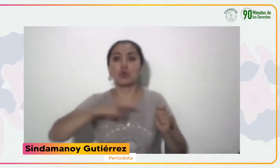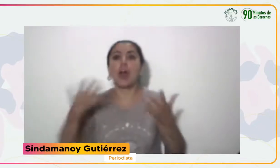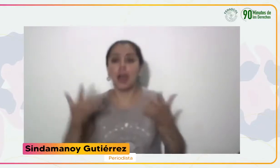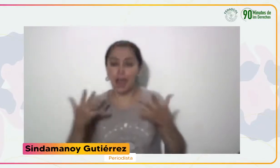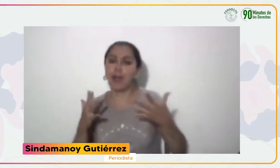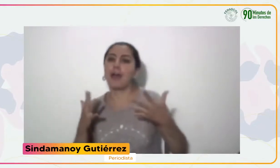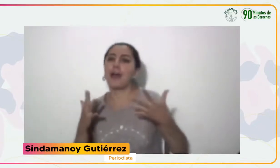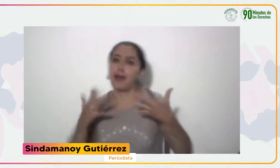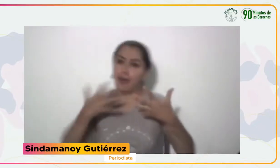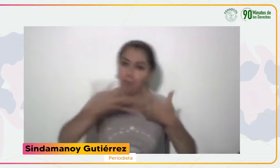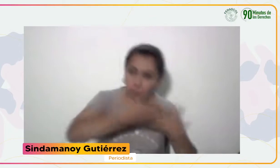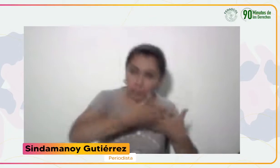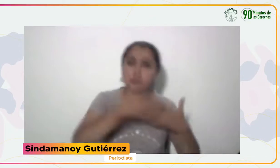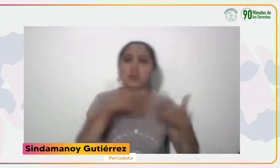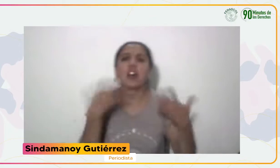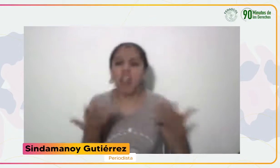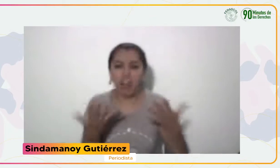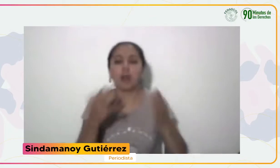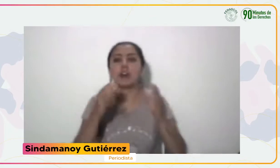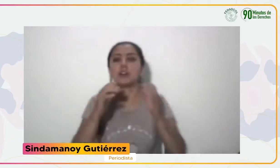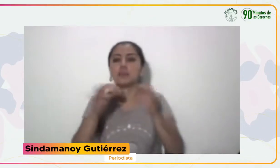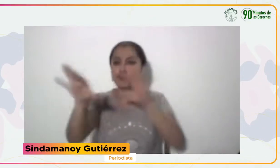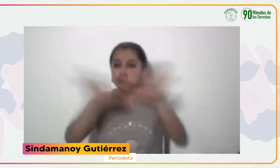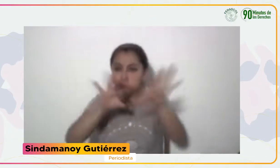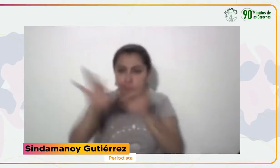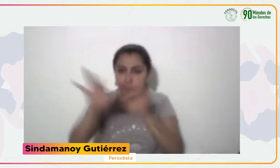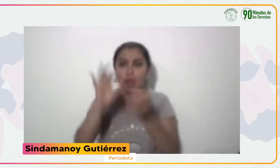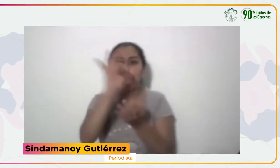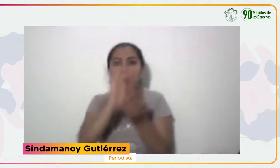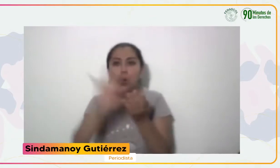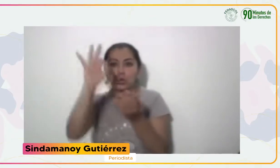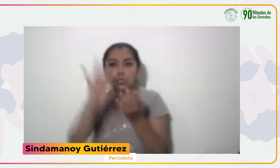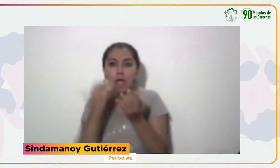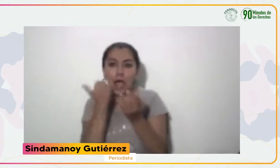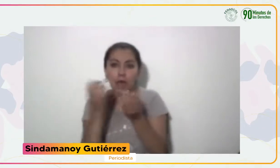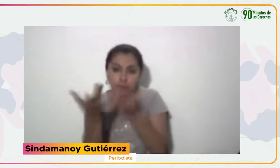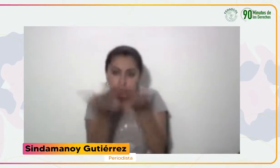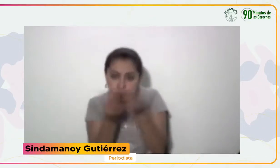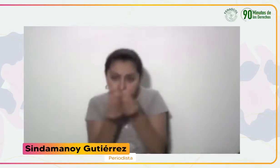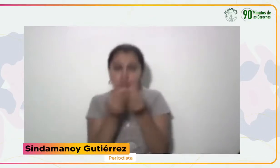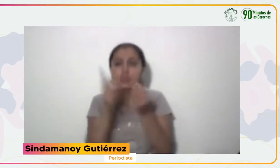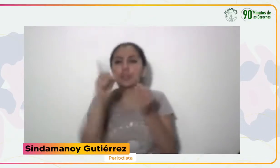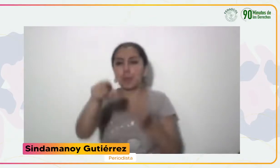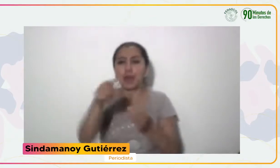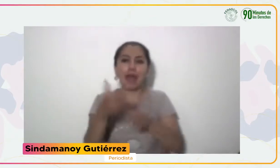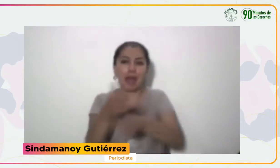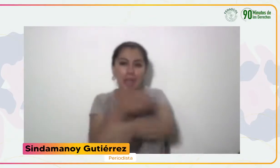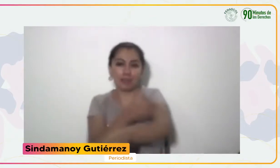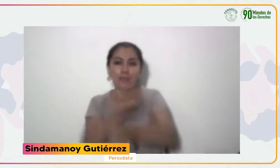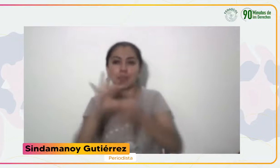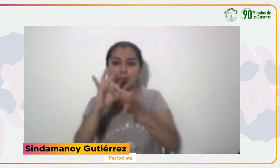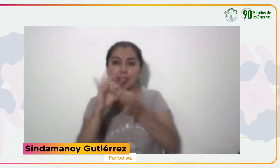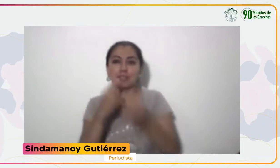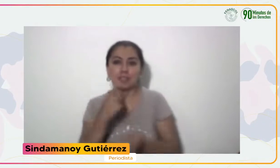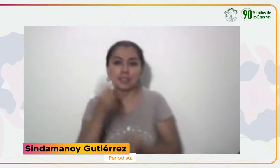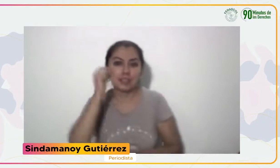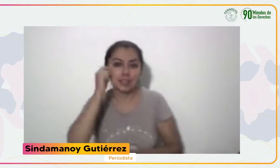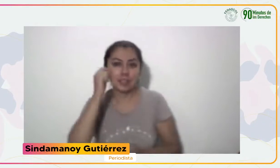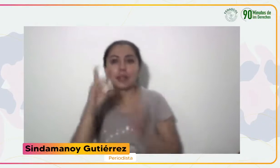están cambiando y que nosotras pues también podemos hacerlo, podemos acoplarnos a esto. Hay un porcentaje de mujeres que deben estar en